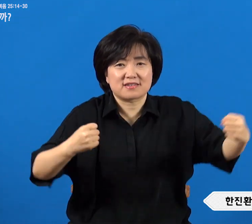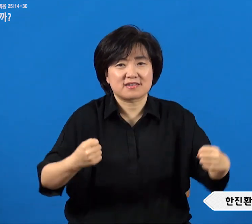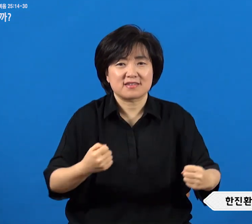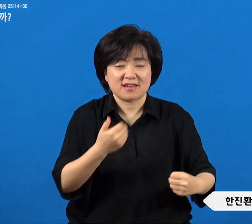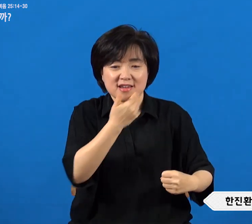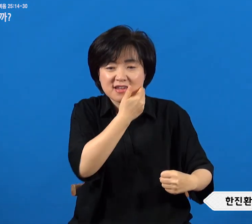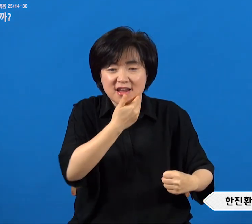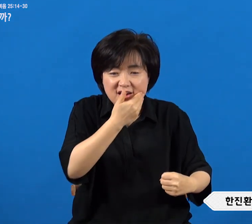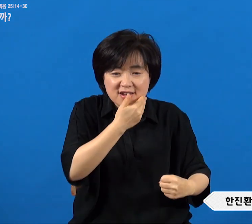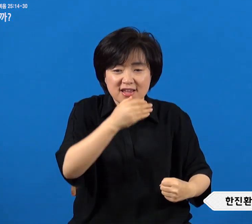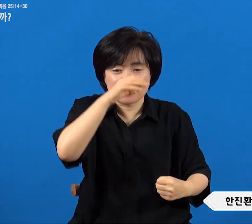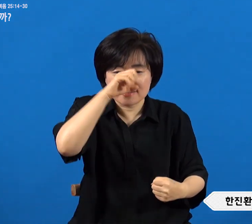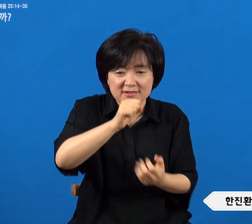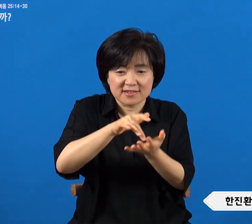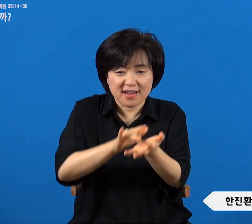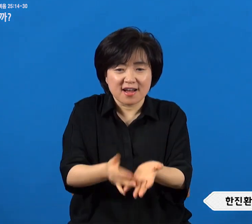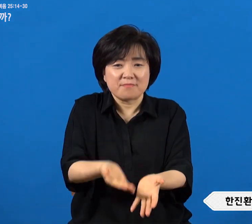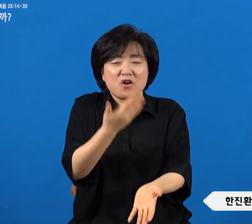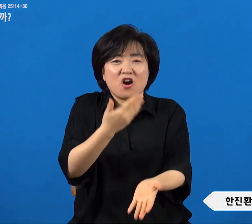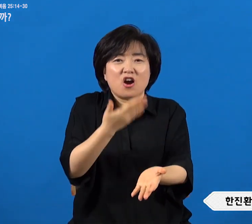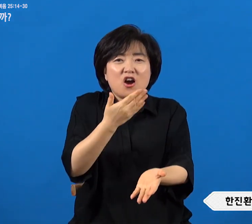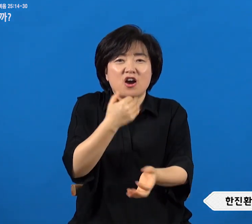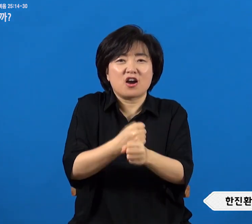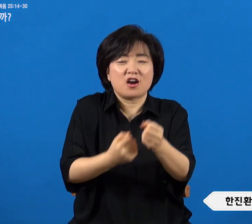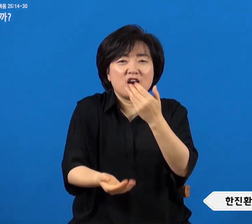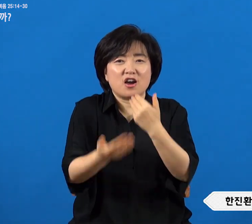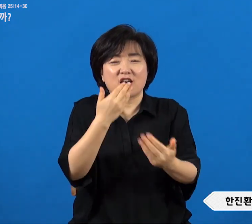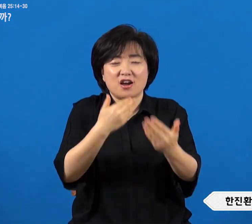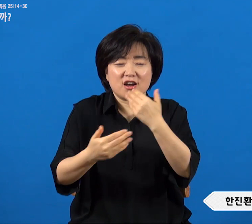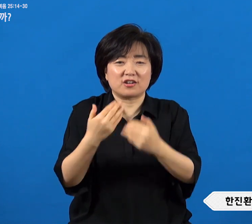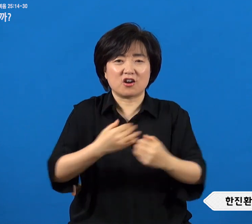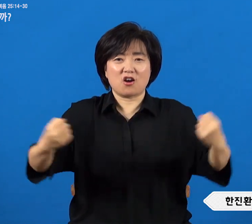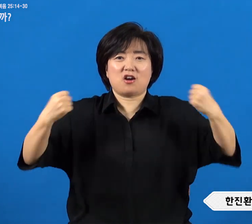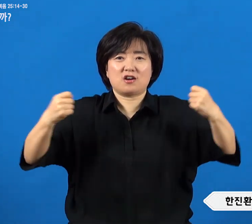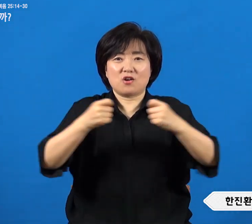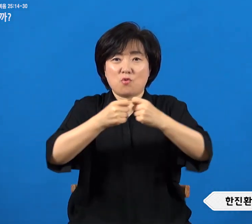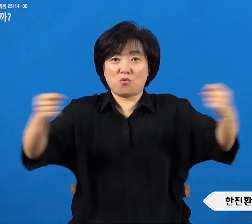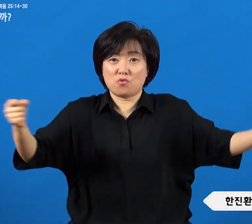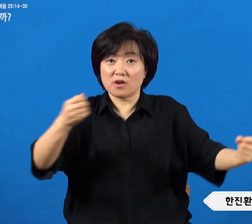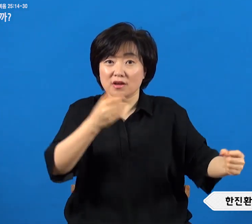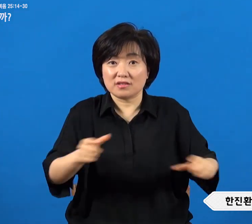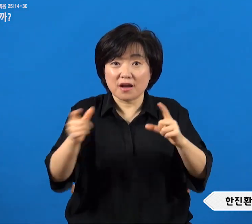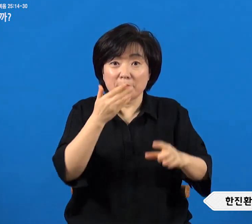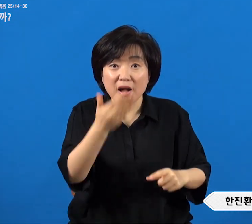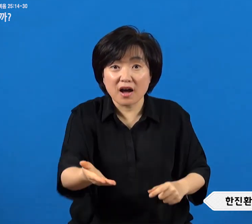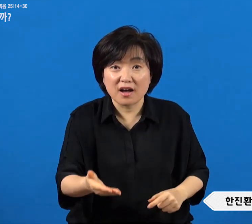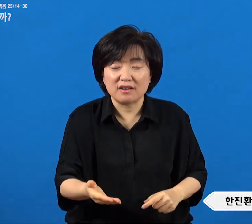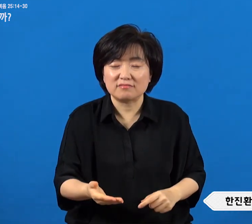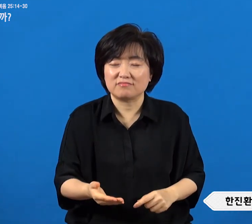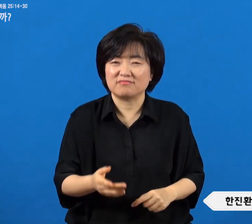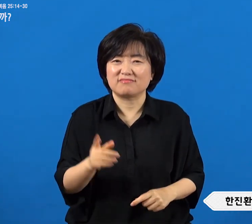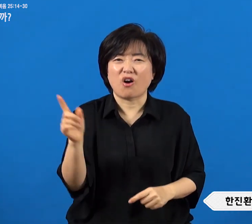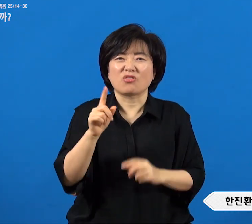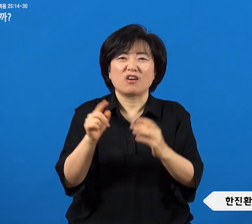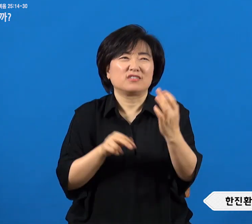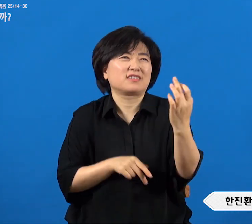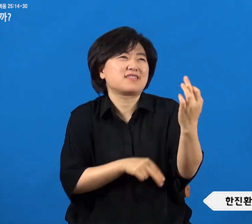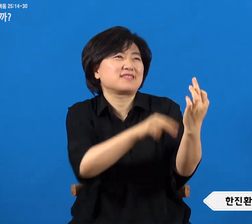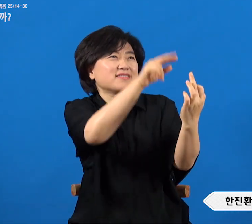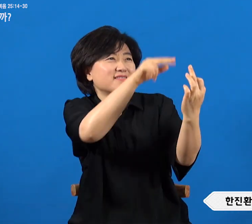열심히 챙겨 먹고 하면 그러면 뭐 건강하게 오래 살 수 있습니까? 어떤